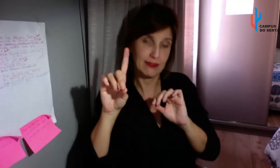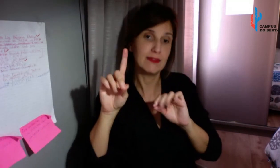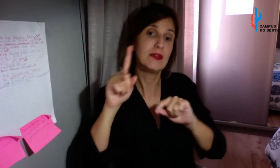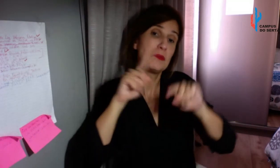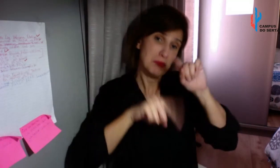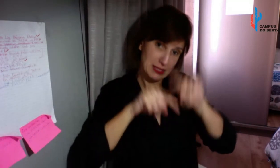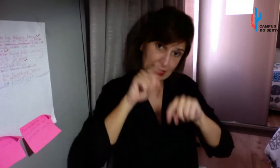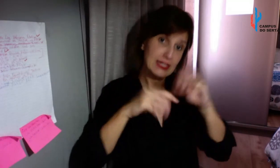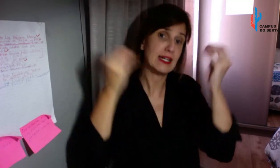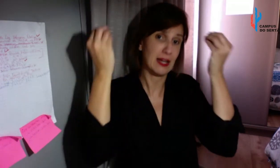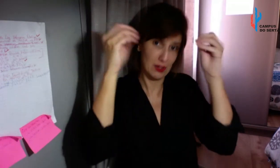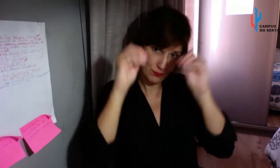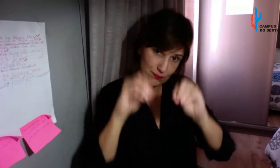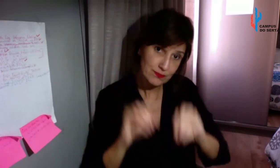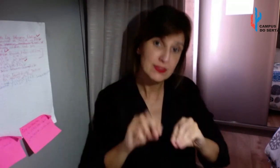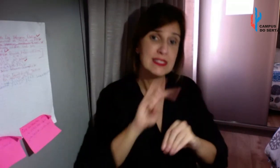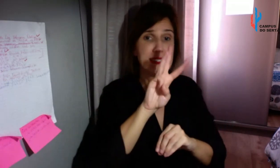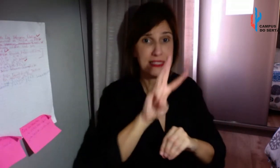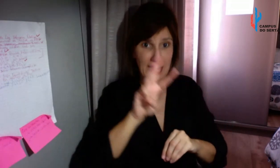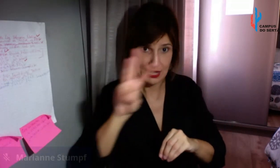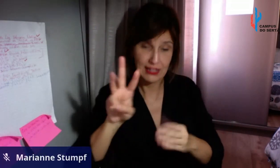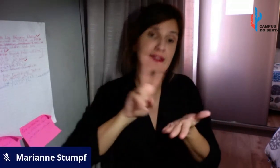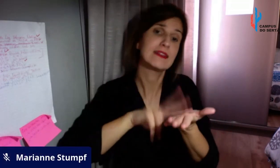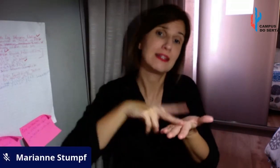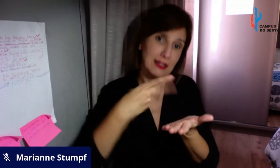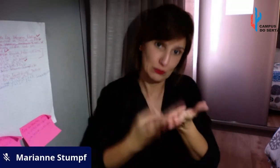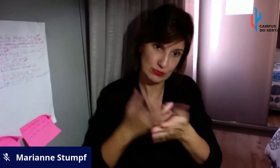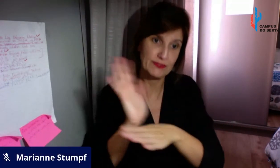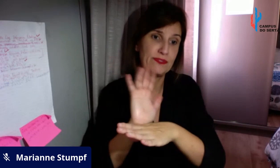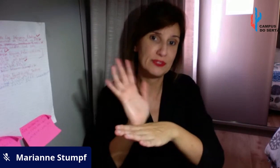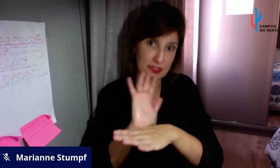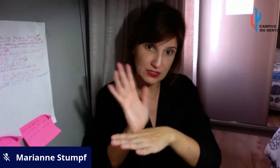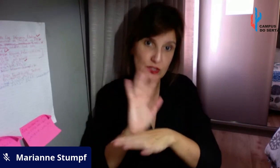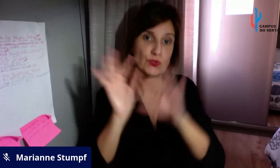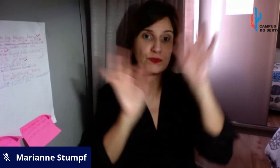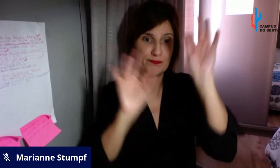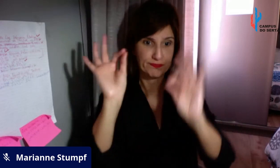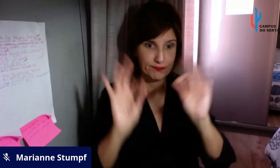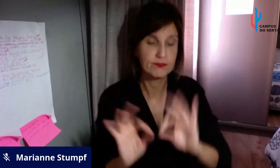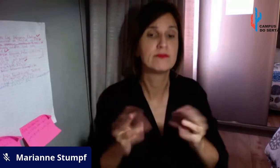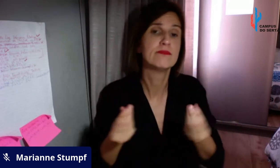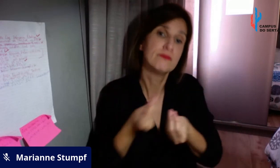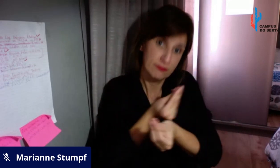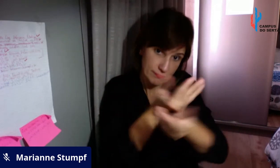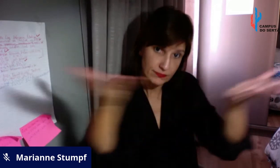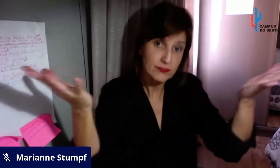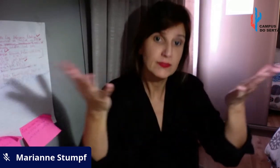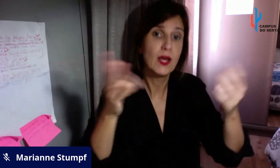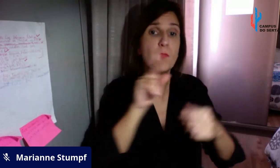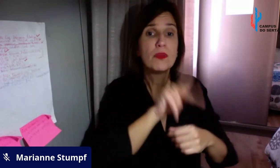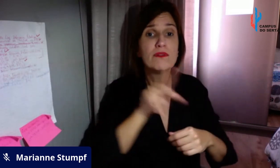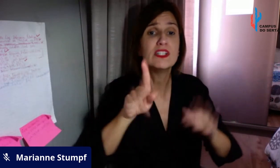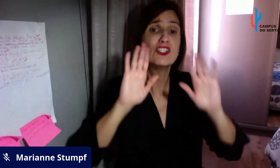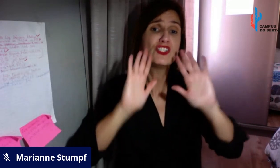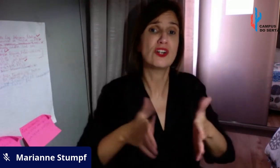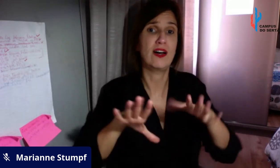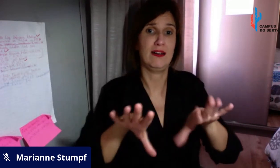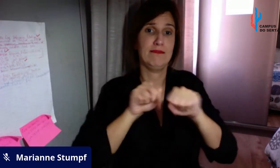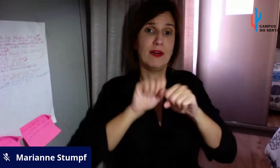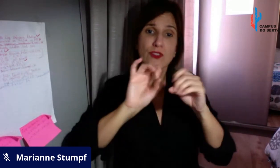educação bilíngue, né, então o ensino da EAD e diferentes materiais que nós disponibilizamos com